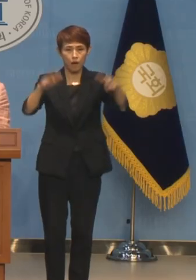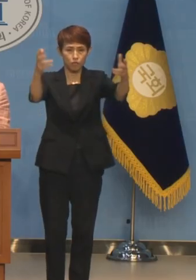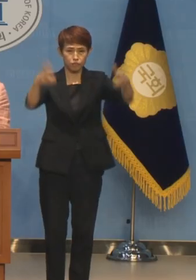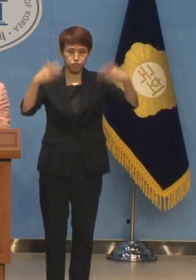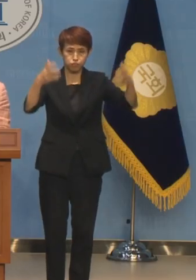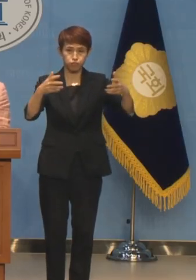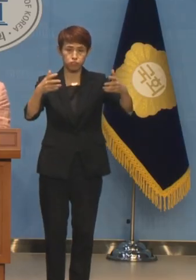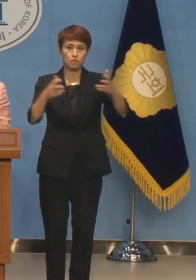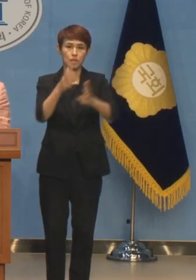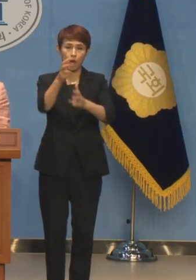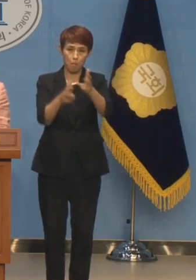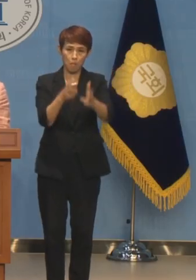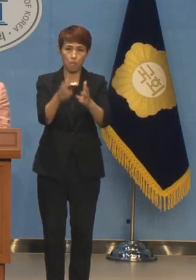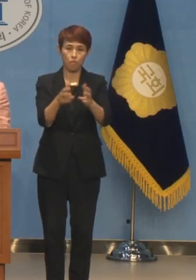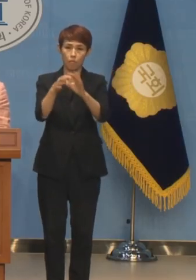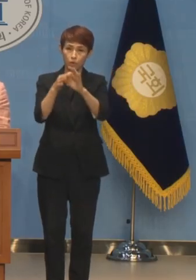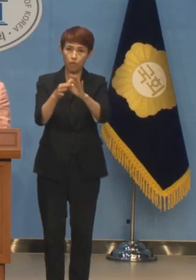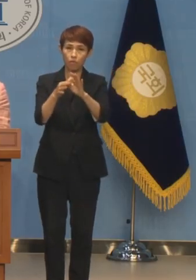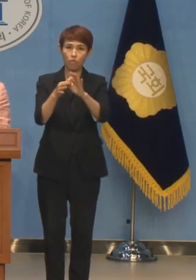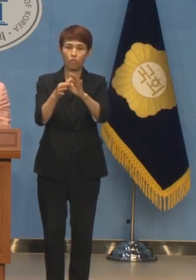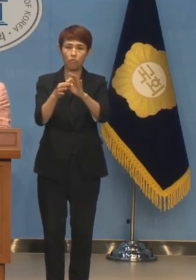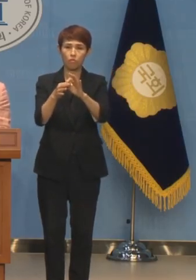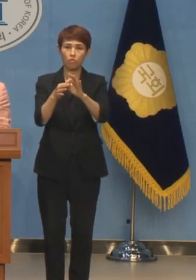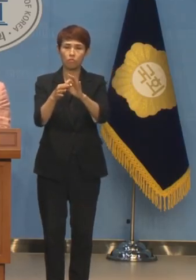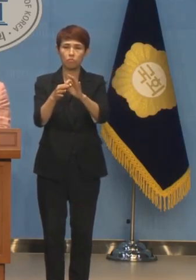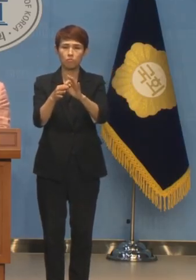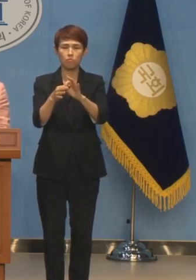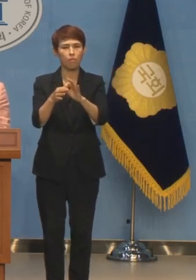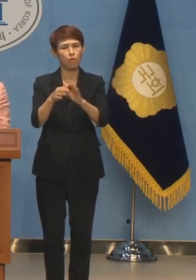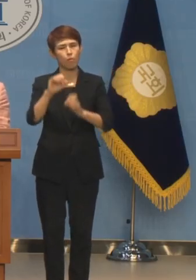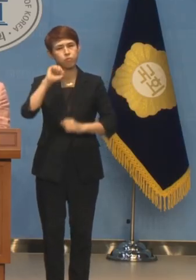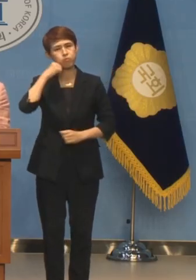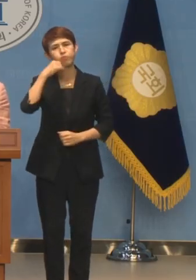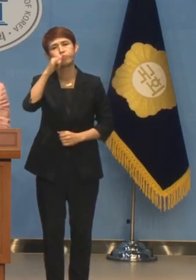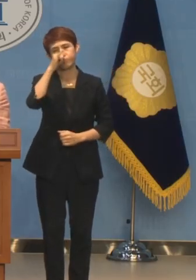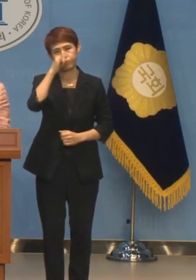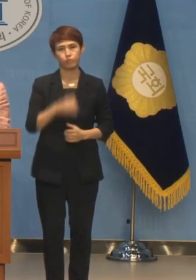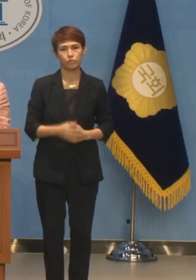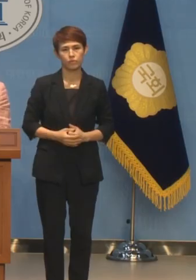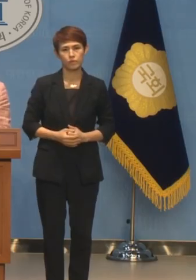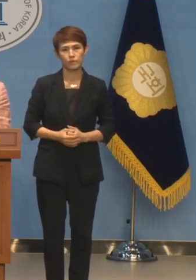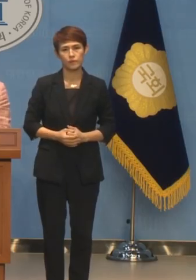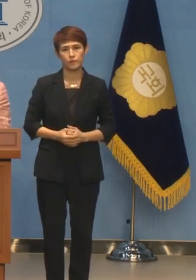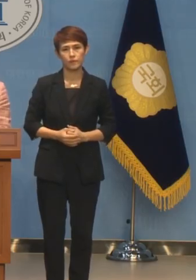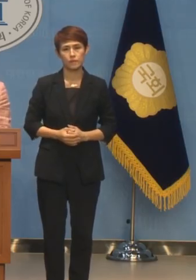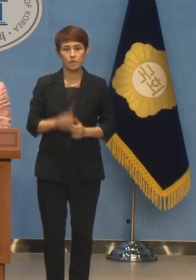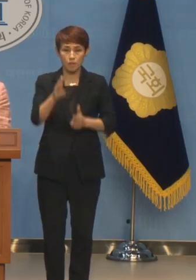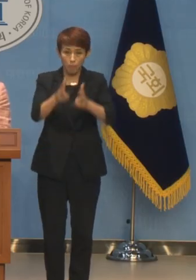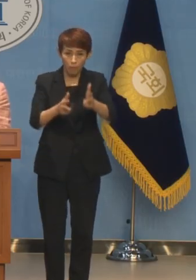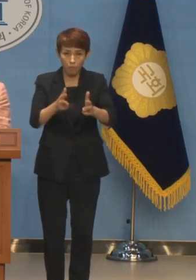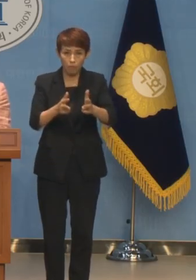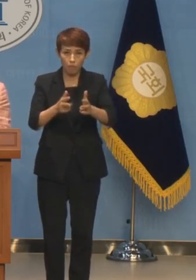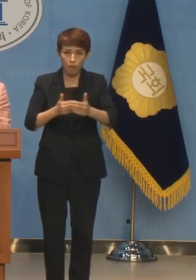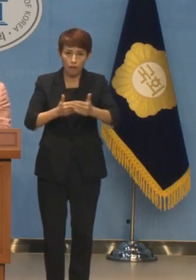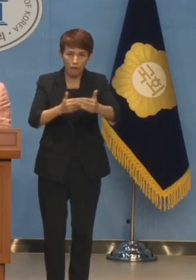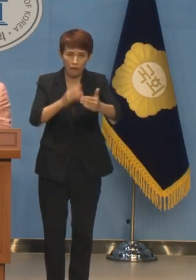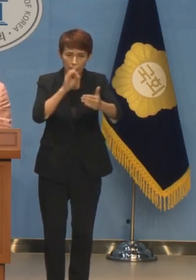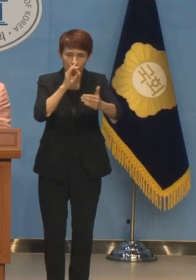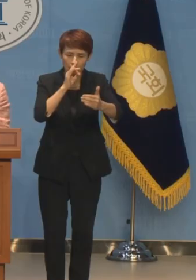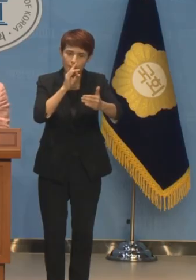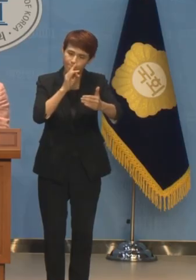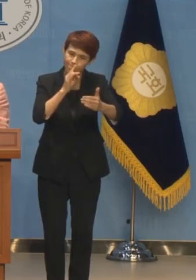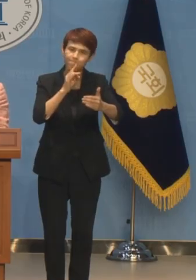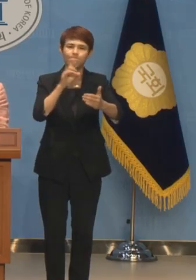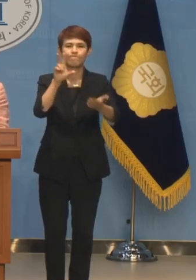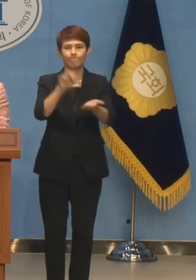사업자들은 갖은 민원과 개통 확보에 어려움을 겪고 있고 사업이 진행조차 되지 않고